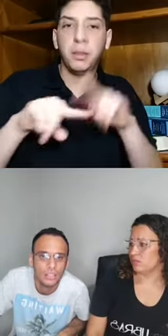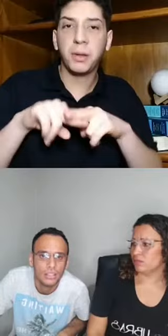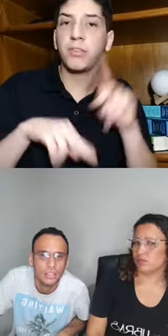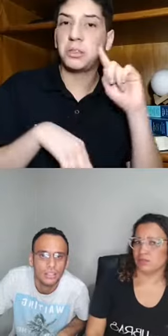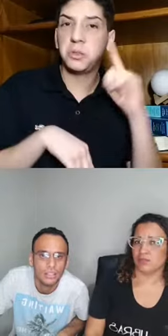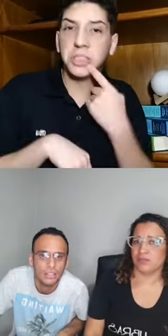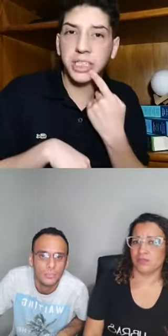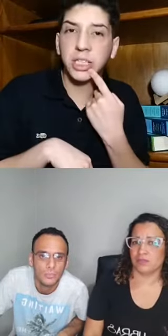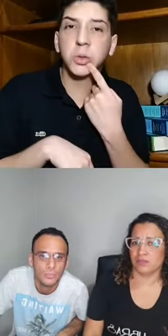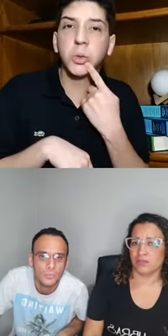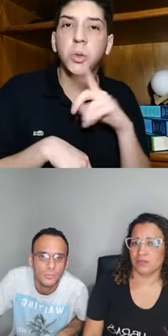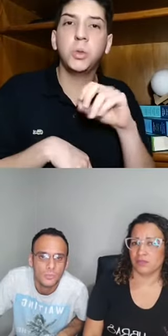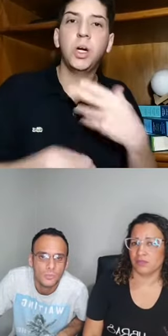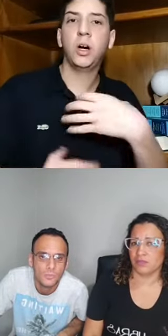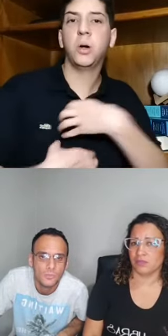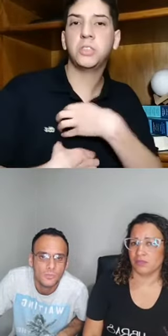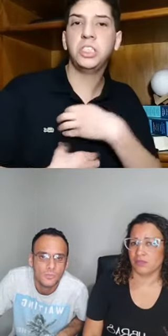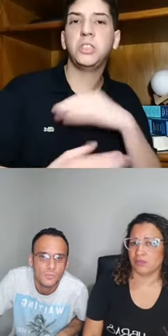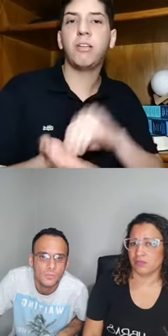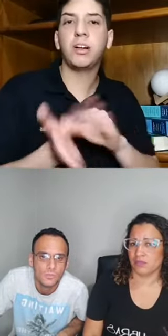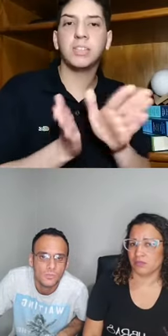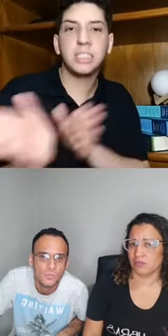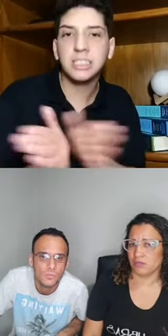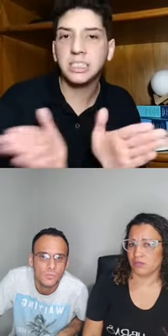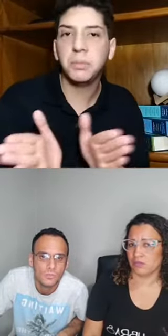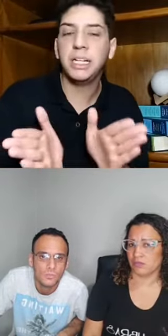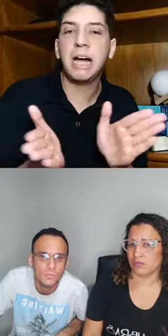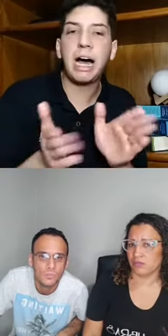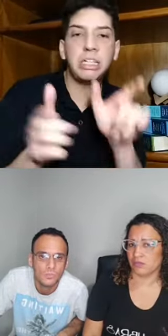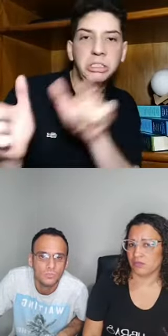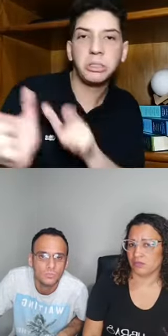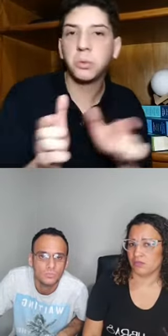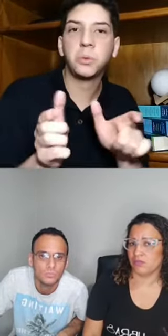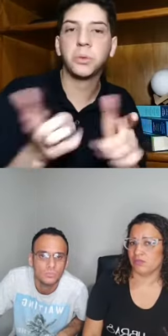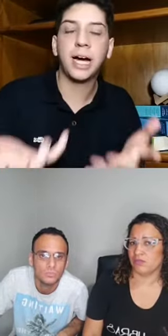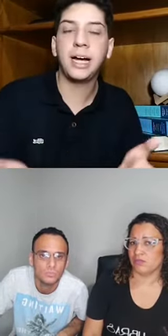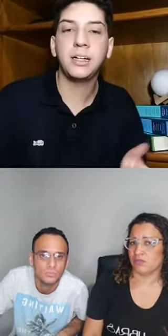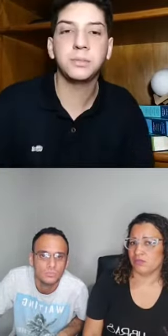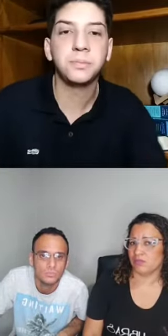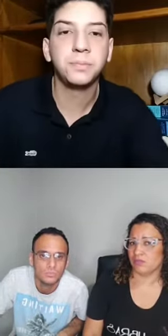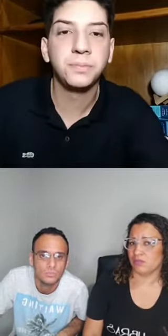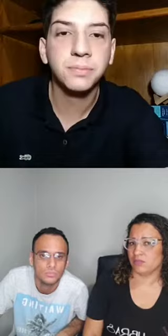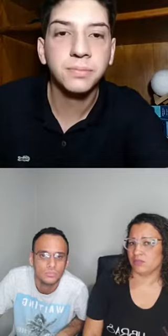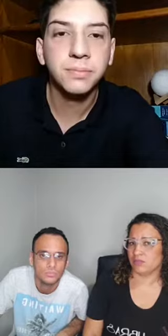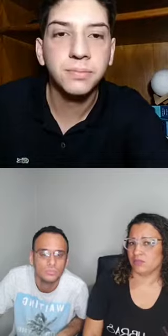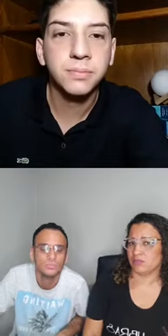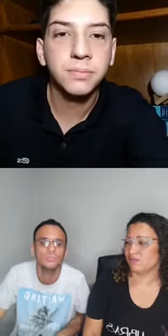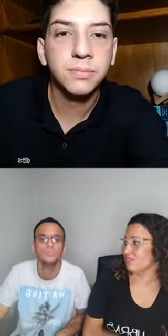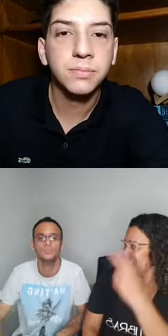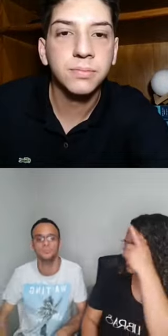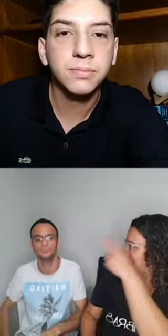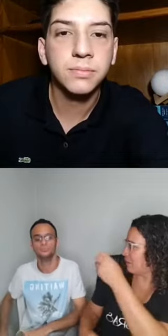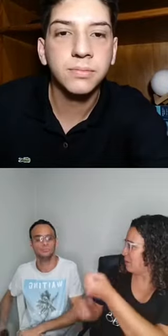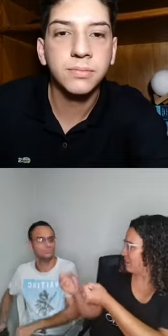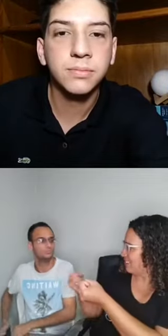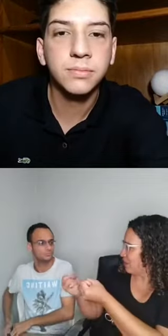preconceito pelo fato de ser surdo ou sentiu a falta da acessibilidade em algum lugar?